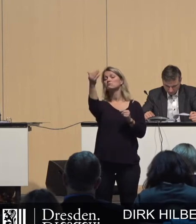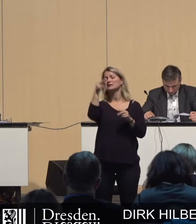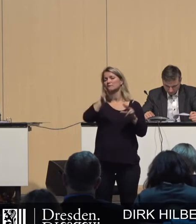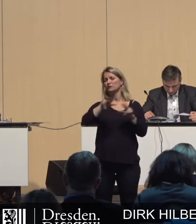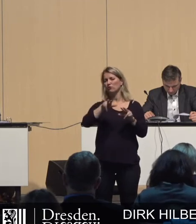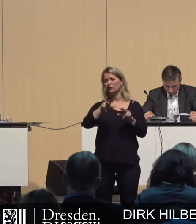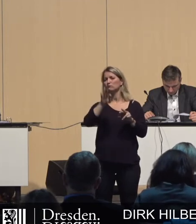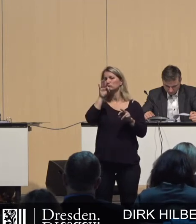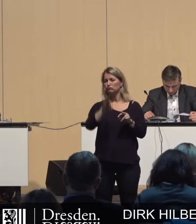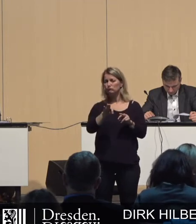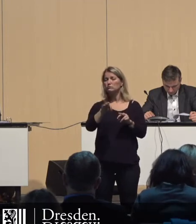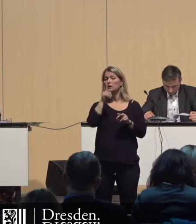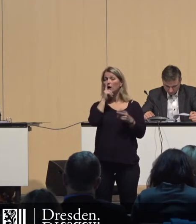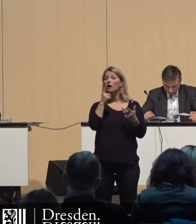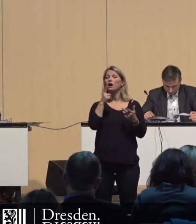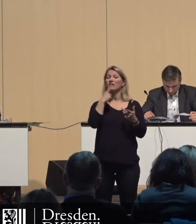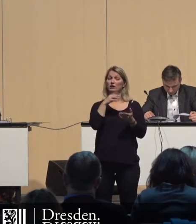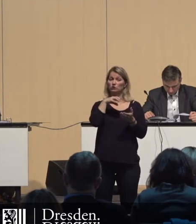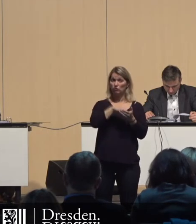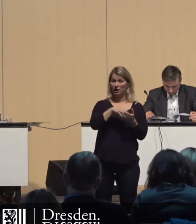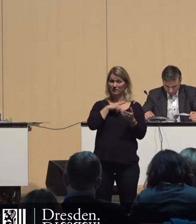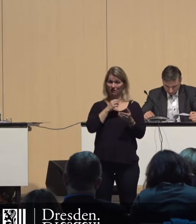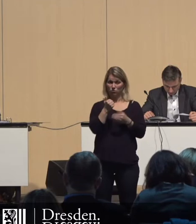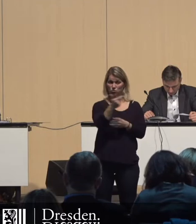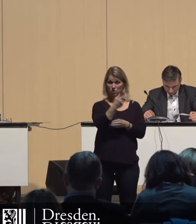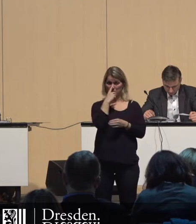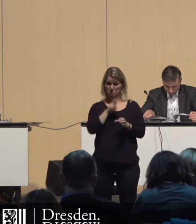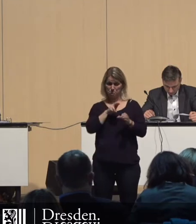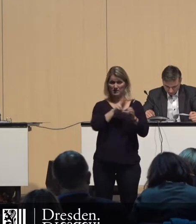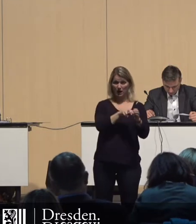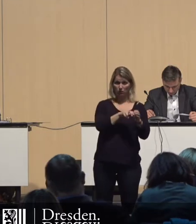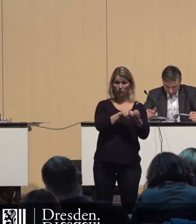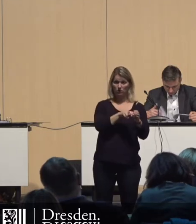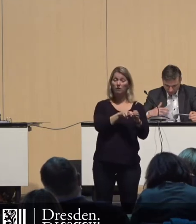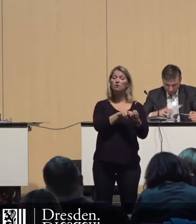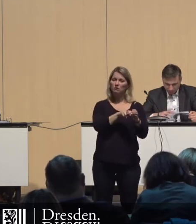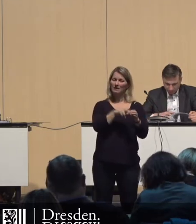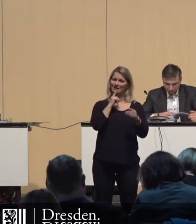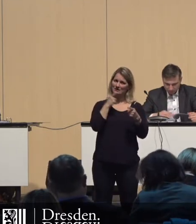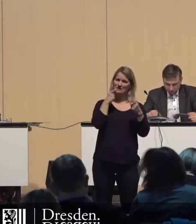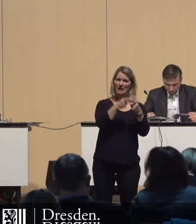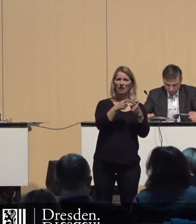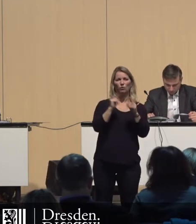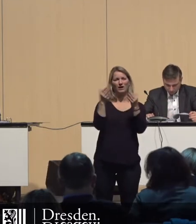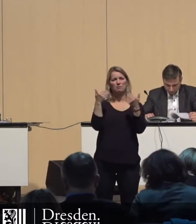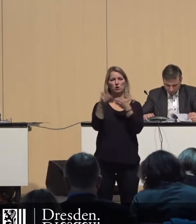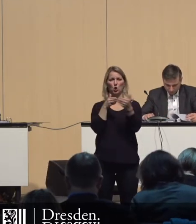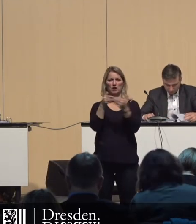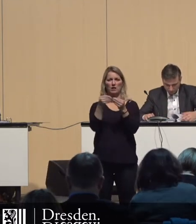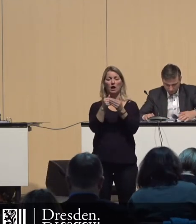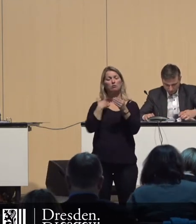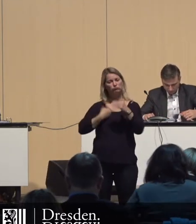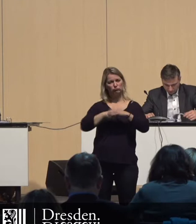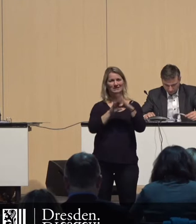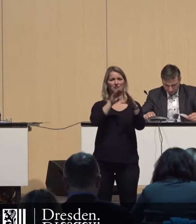und städtischen Beteiligungen darauf hin, zum Ziel der Klimaneutralität beizutragen und sich mit